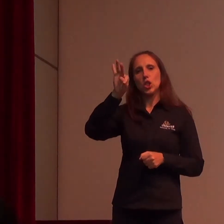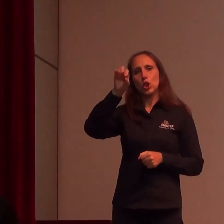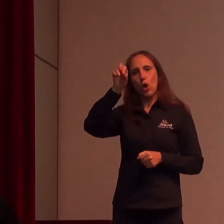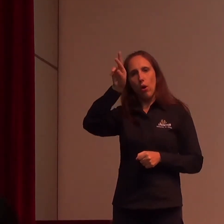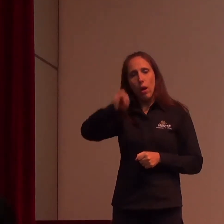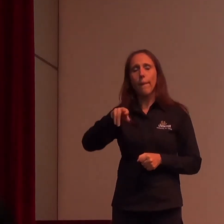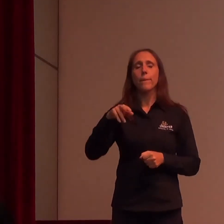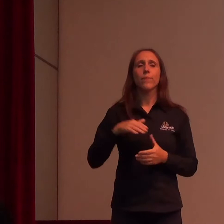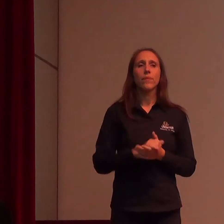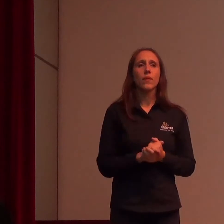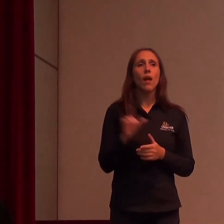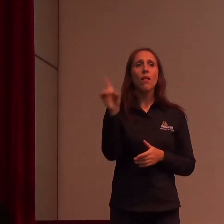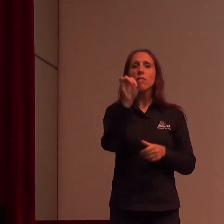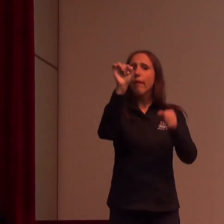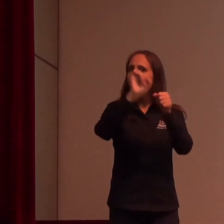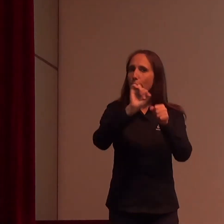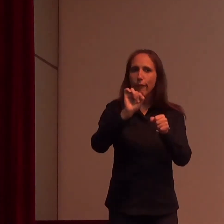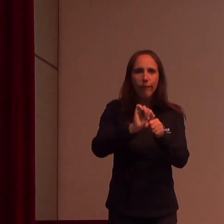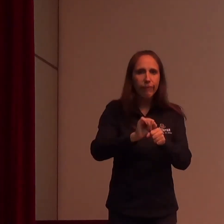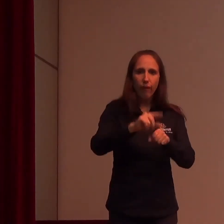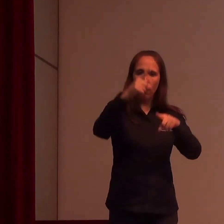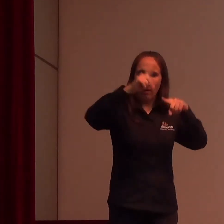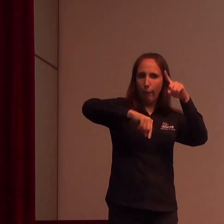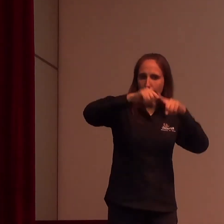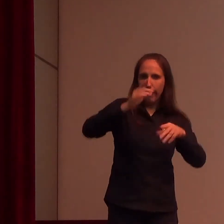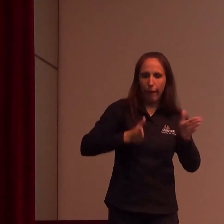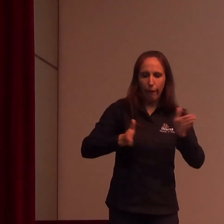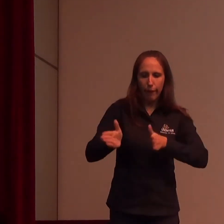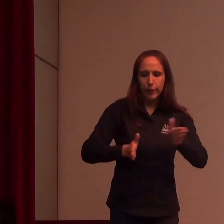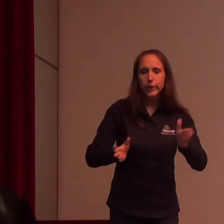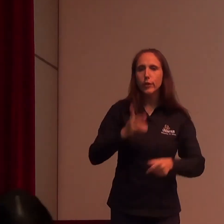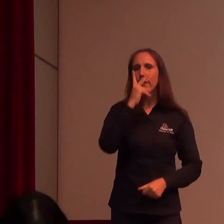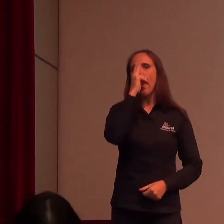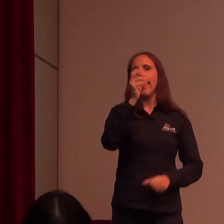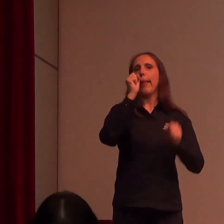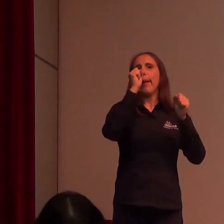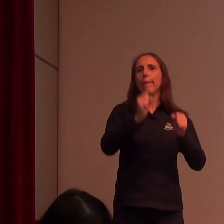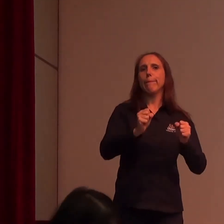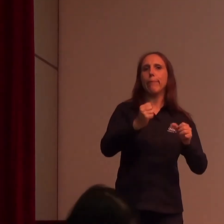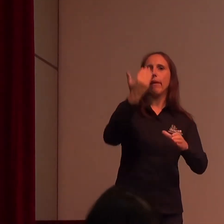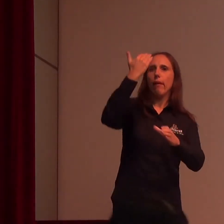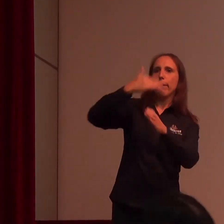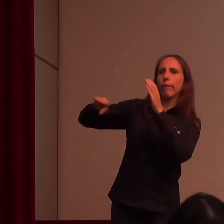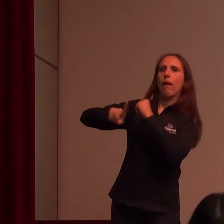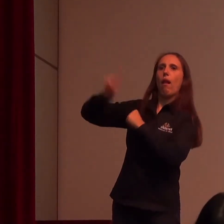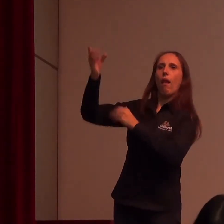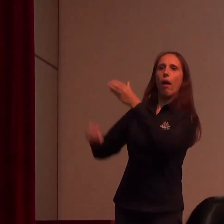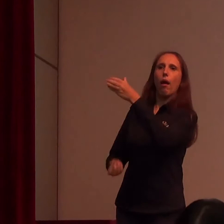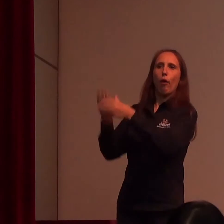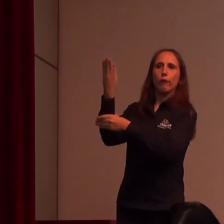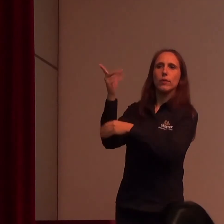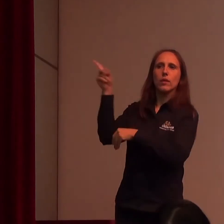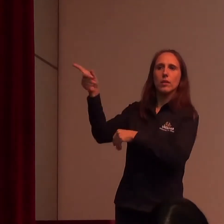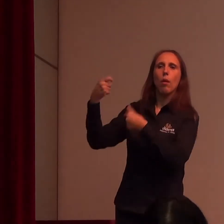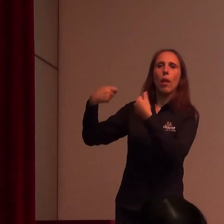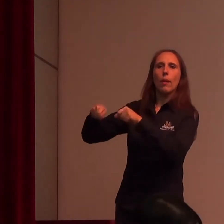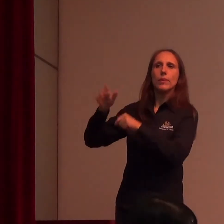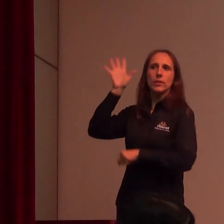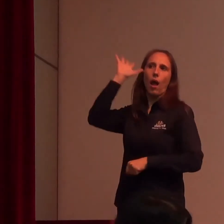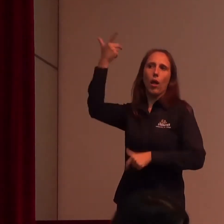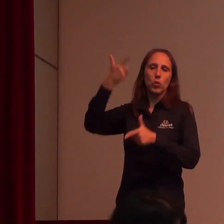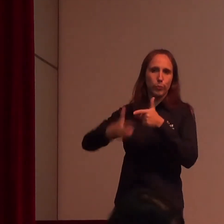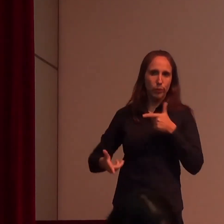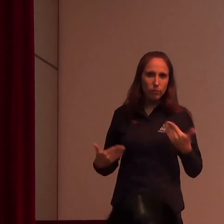de não sei o quê, não faz o material acessível e acha que pode encaminhar para a Fundação Dorina para que a gente dê conta de